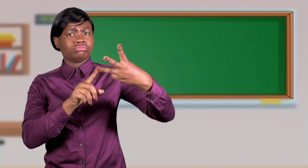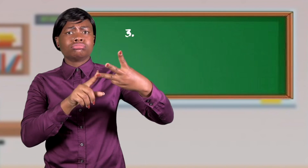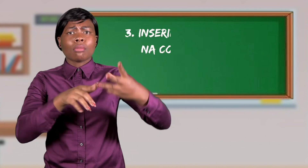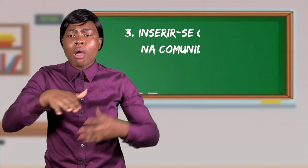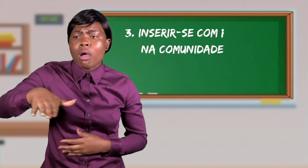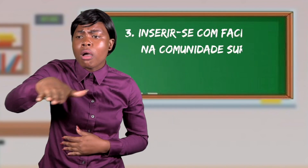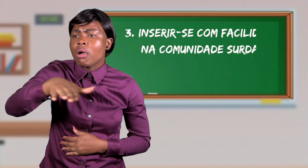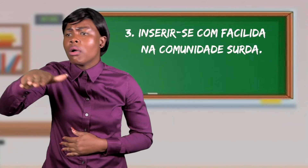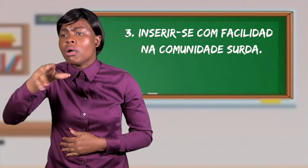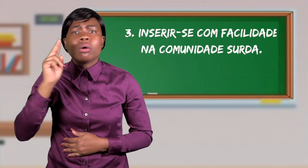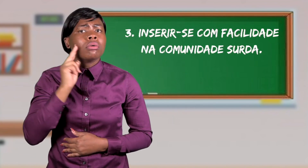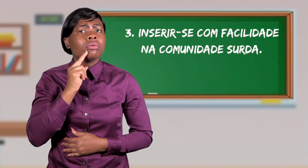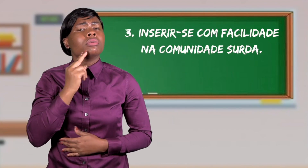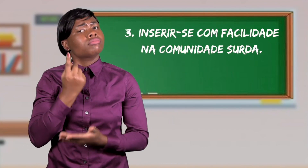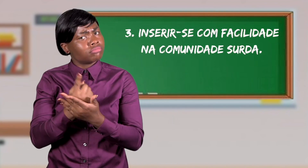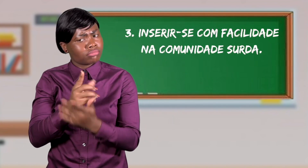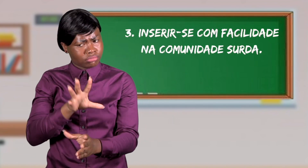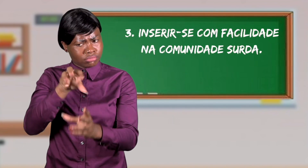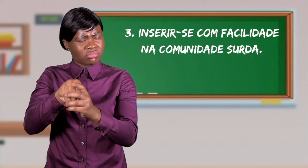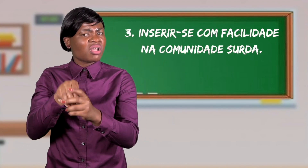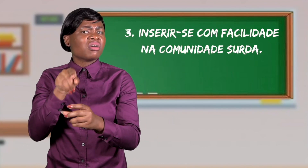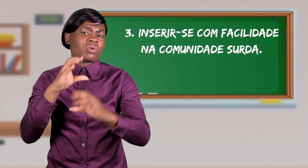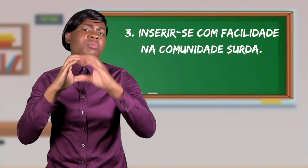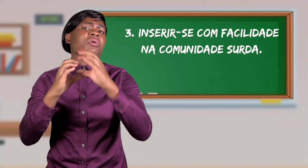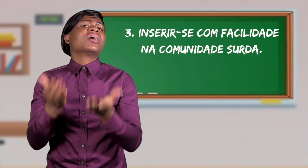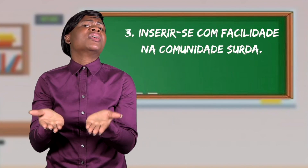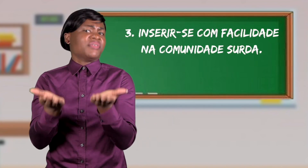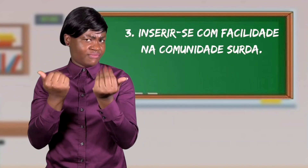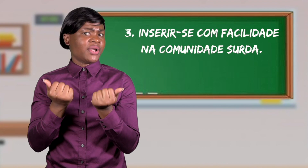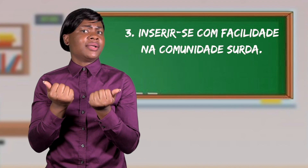3. Inserir-se com facilidade na comunidade surda.